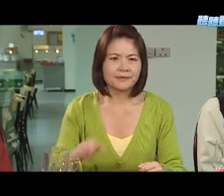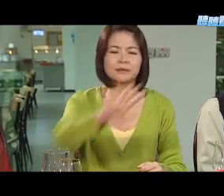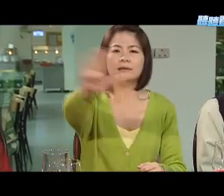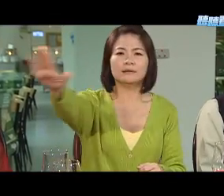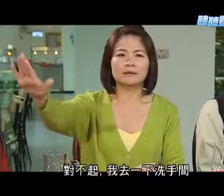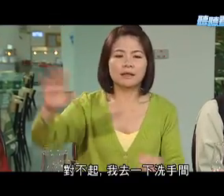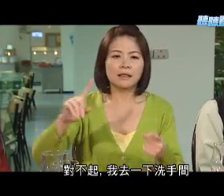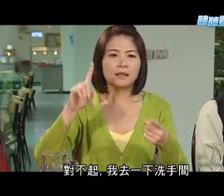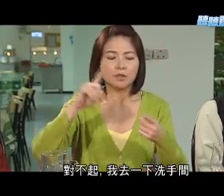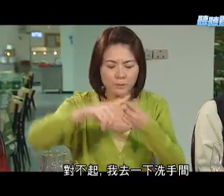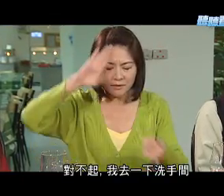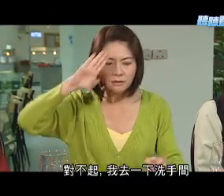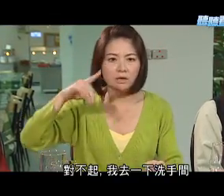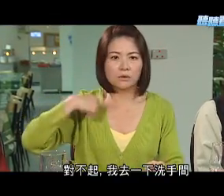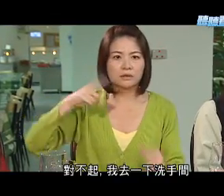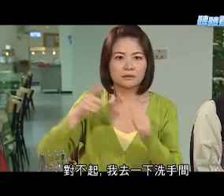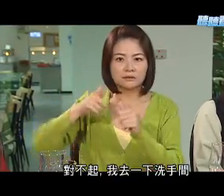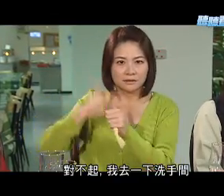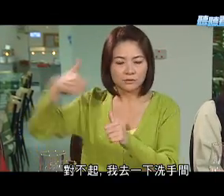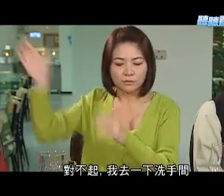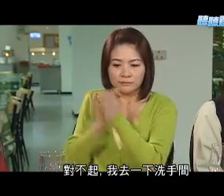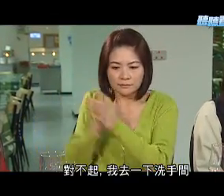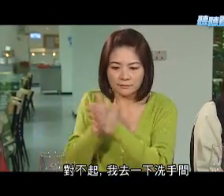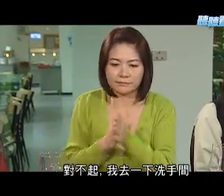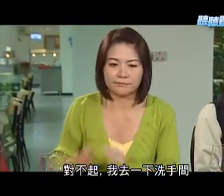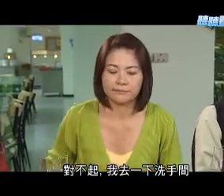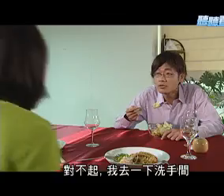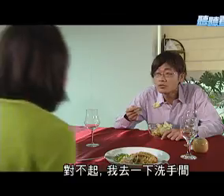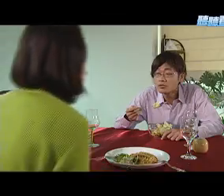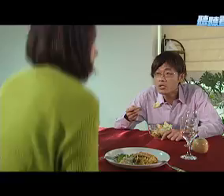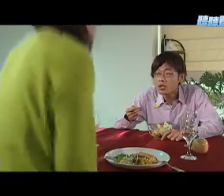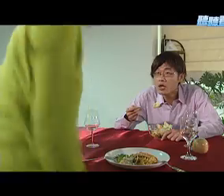对不起我去一下洗手间啊